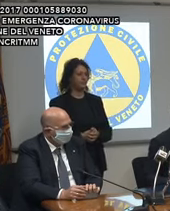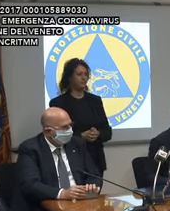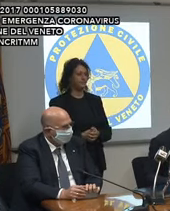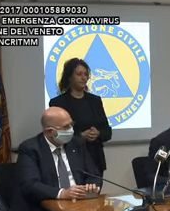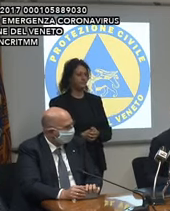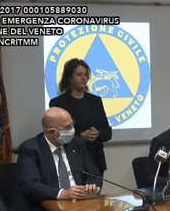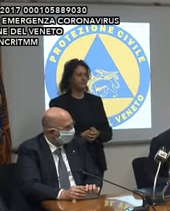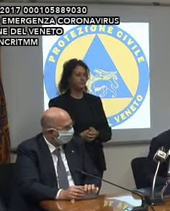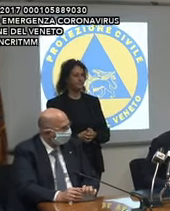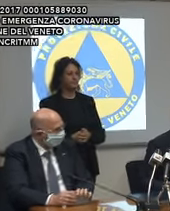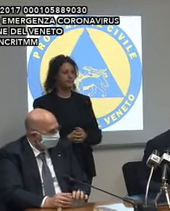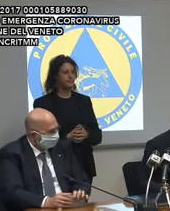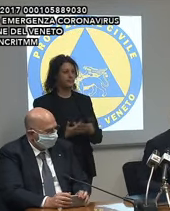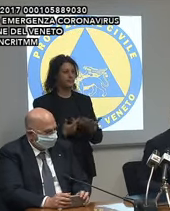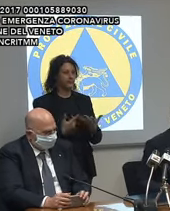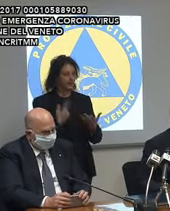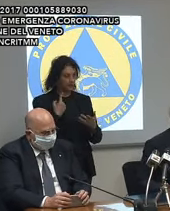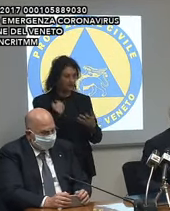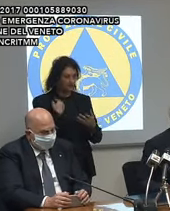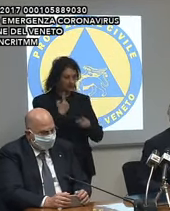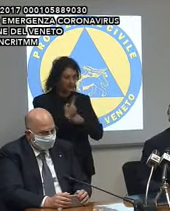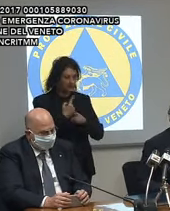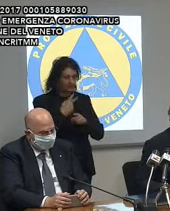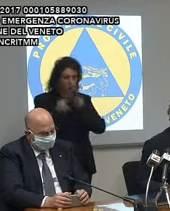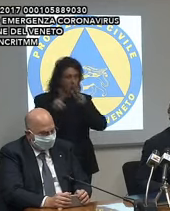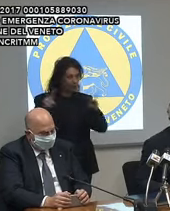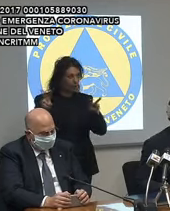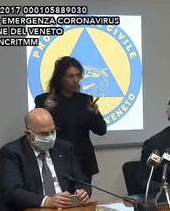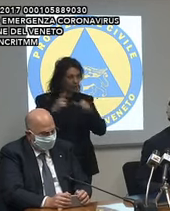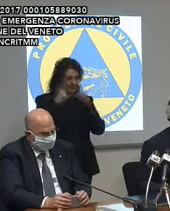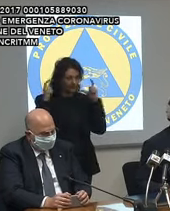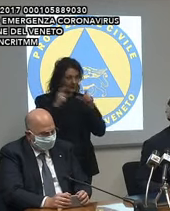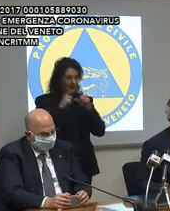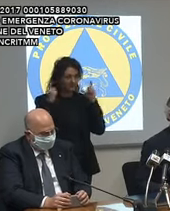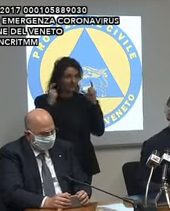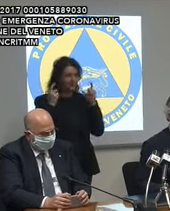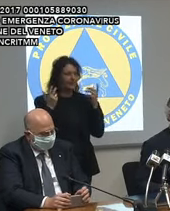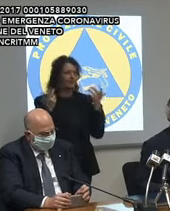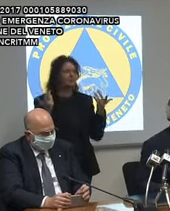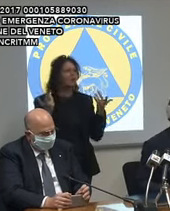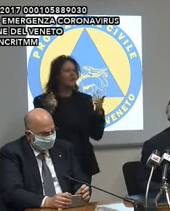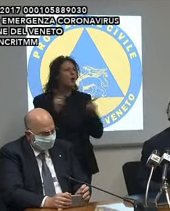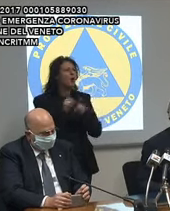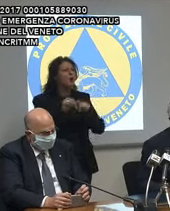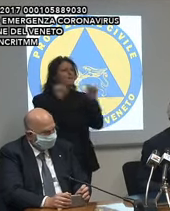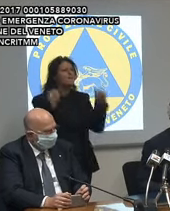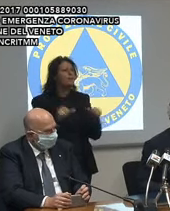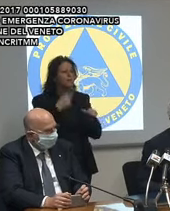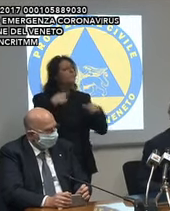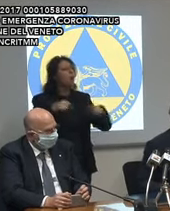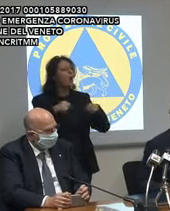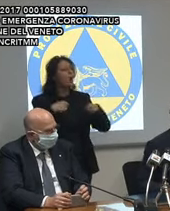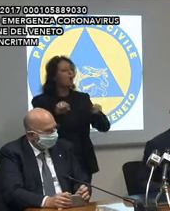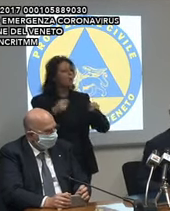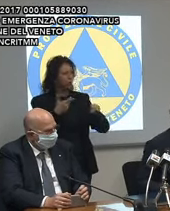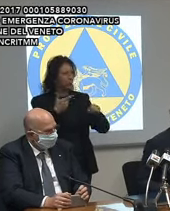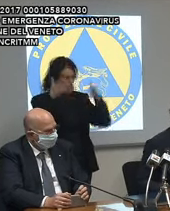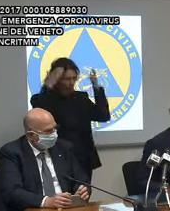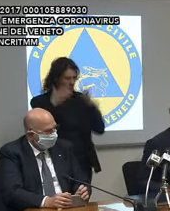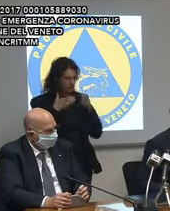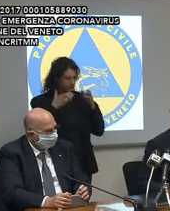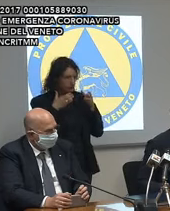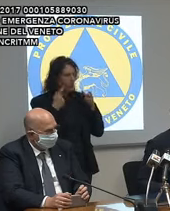debba controllare se qualcuno porta la mascherina. È come portare, ve l'ho detto il primo giorno, è come portare il casco in moto senza allacciare sotto gola.